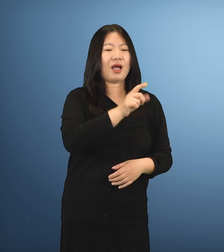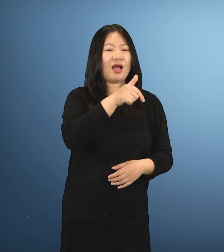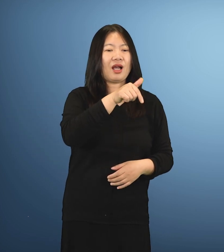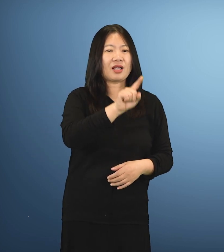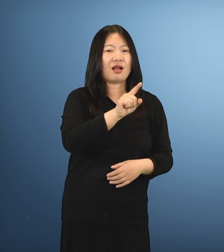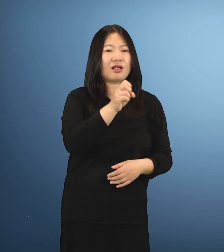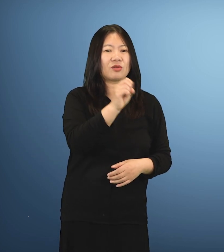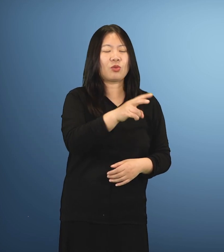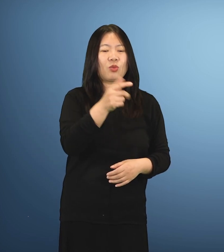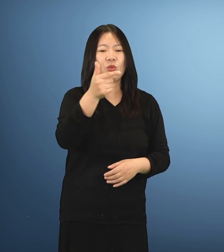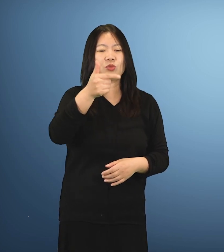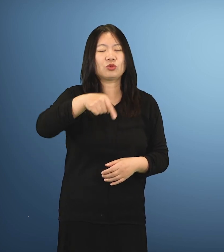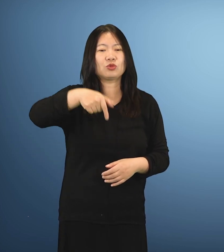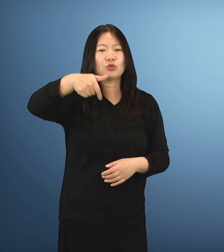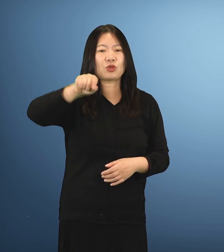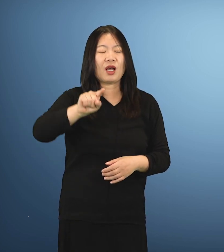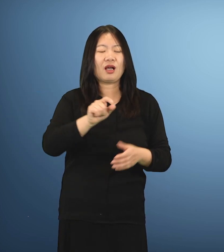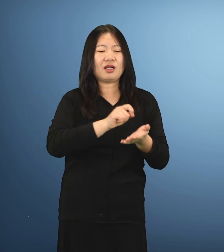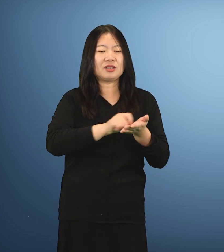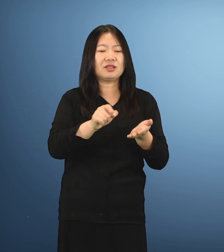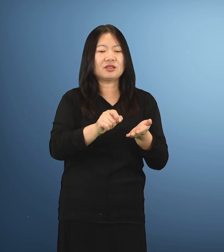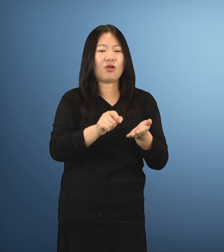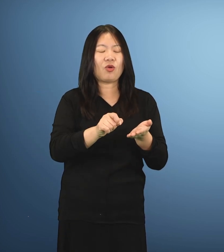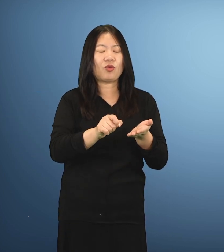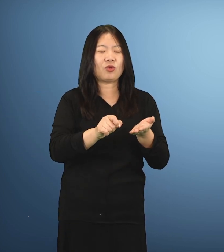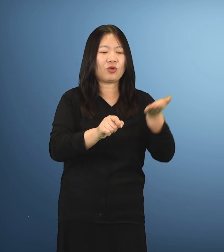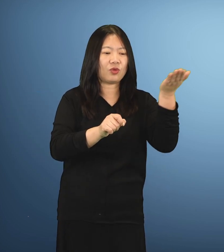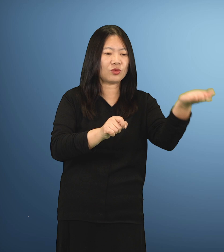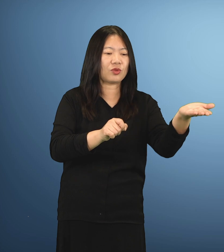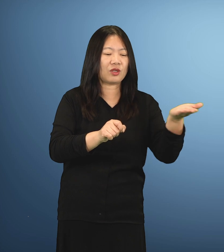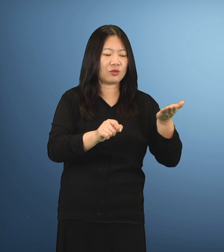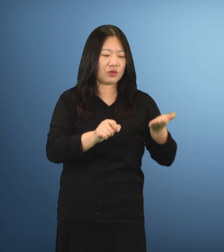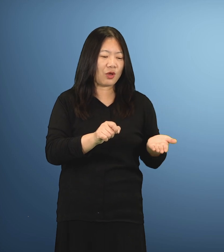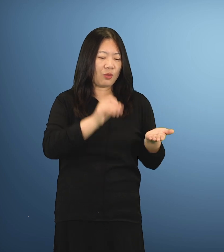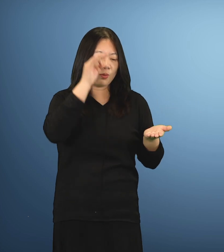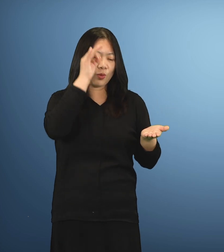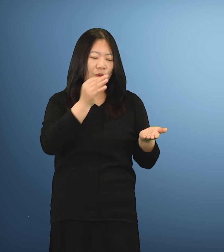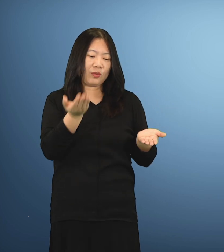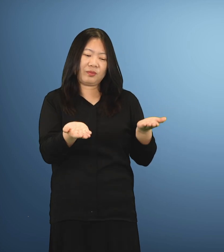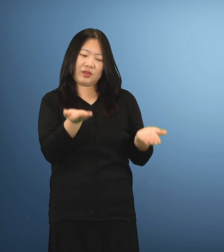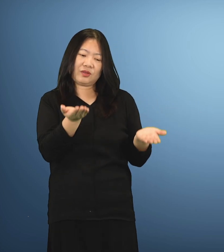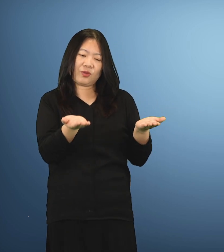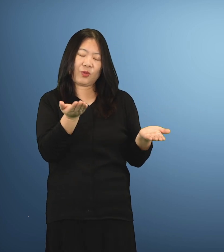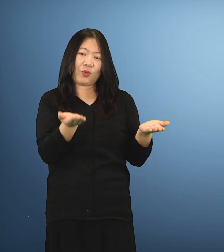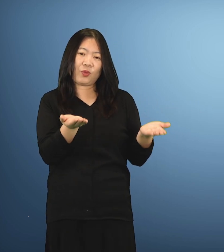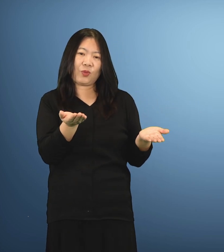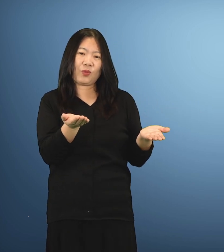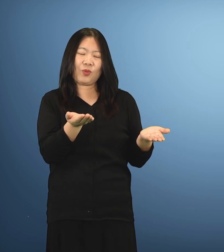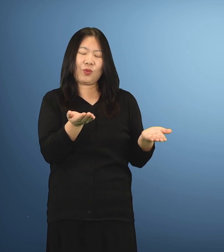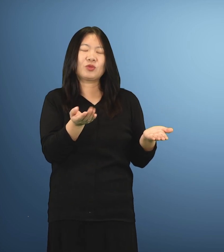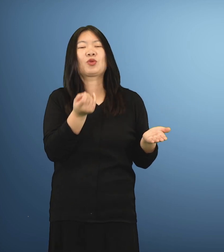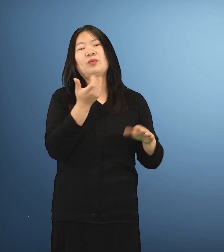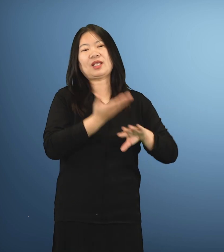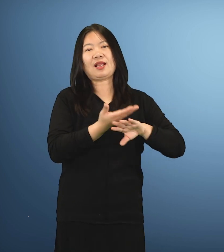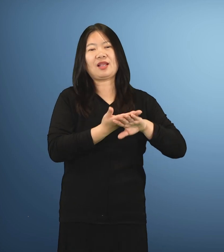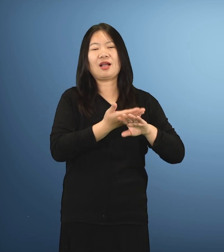오늘 본문과 옆으로 펼쳐놓고 비교를 해보면 아주 중요한 차이가